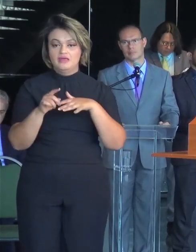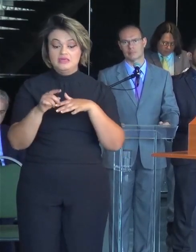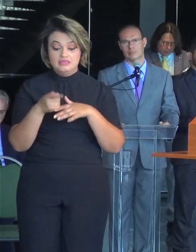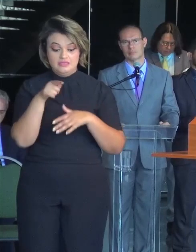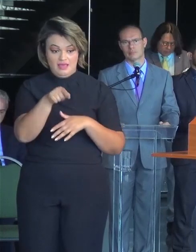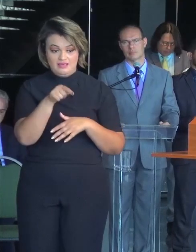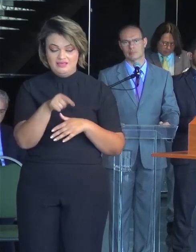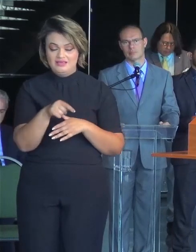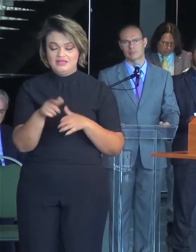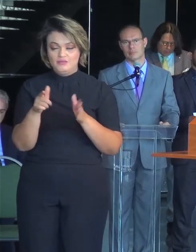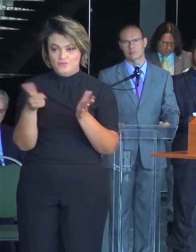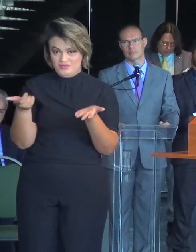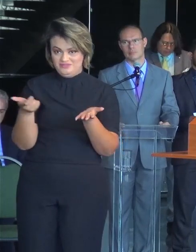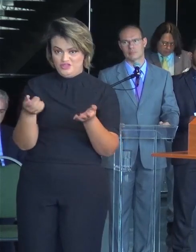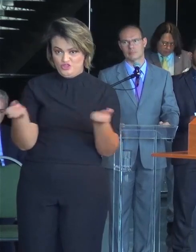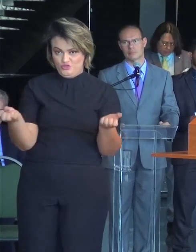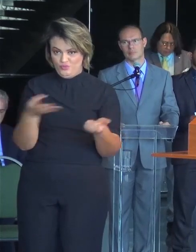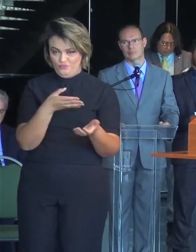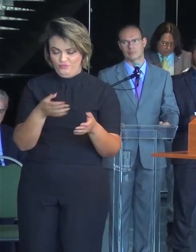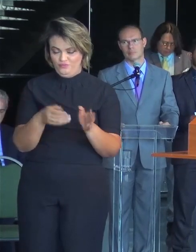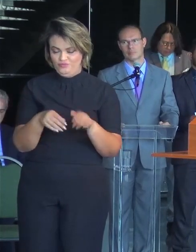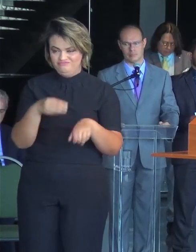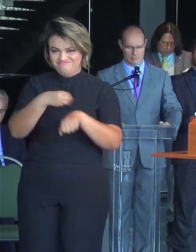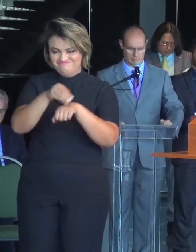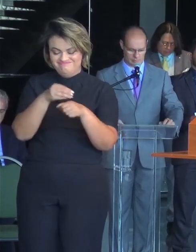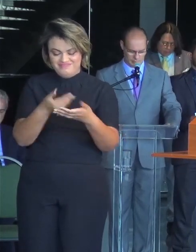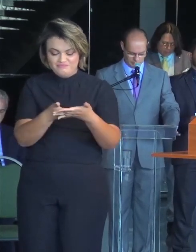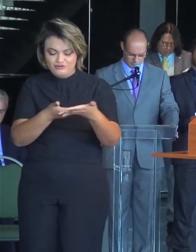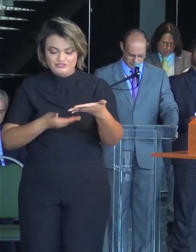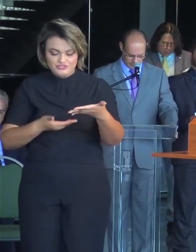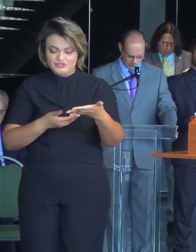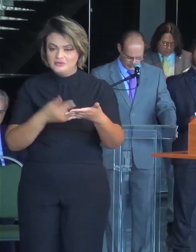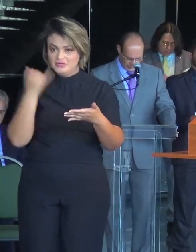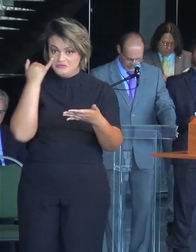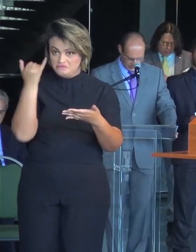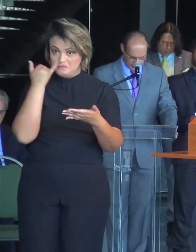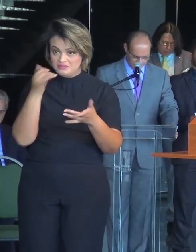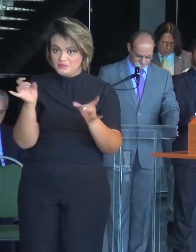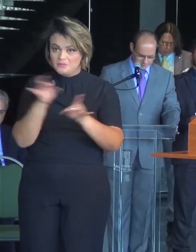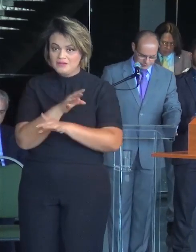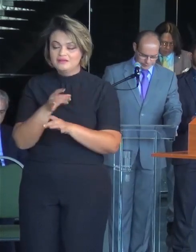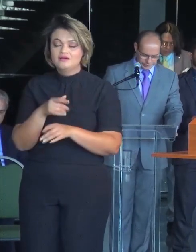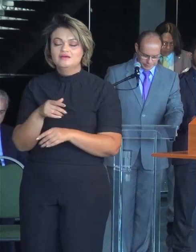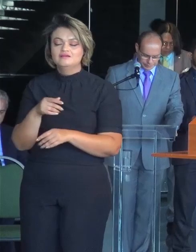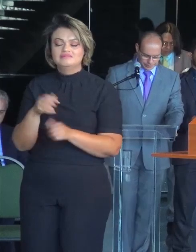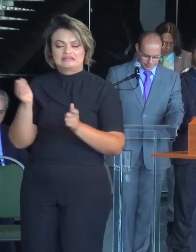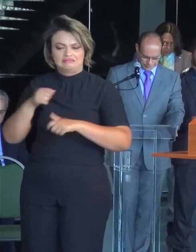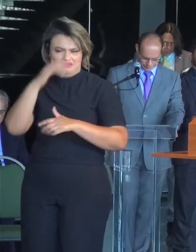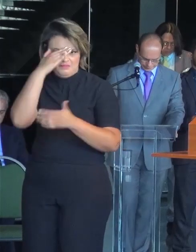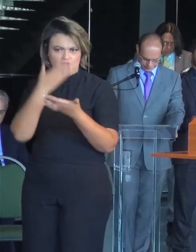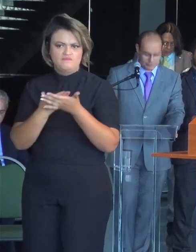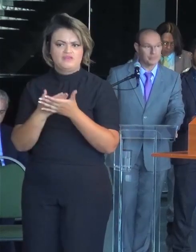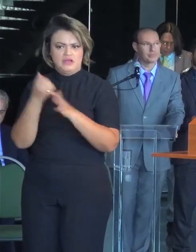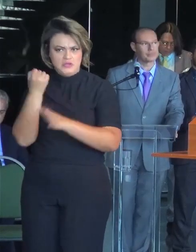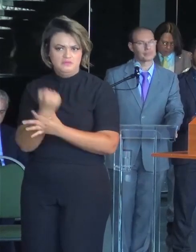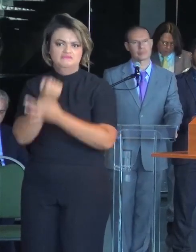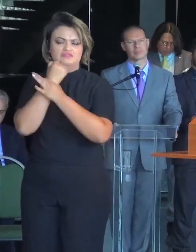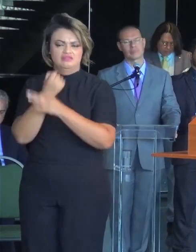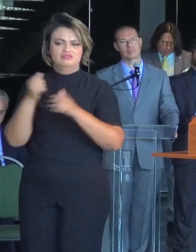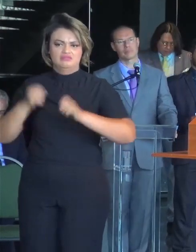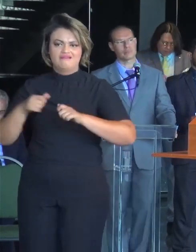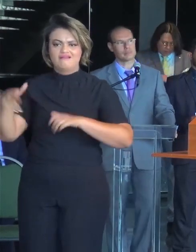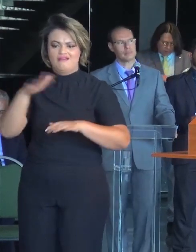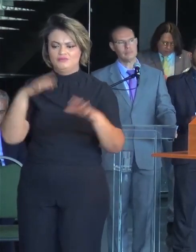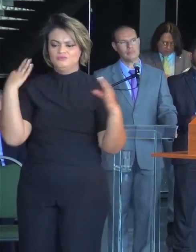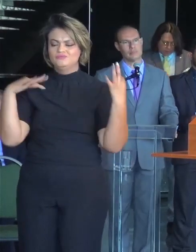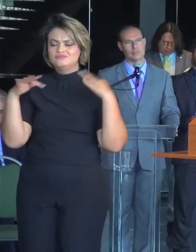hoje, queremos contribuir para estabelecer relações de consumo mais seguras e conscientes no setor de